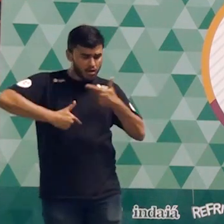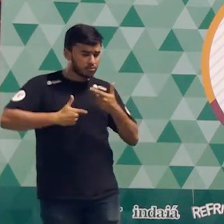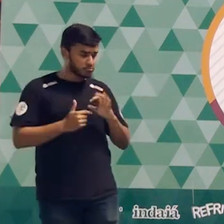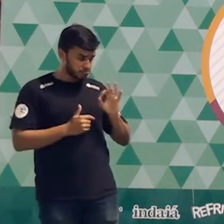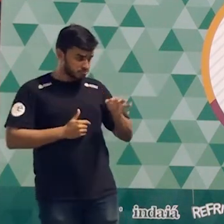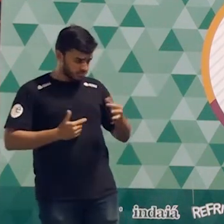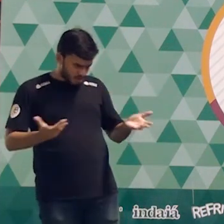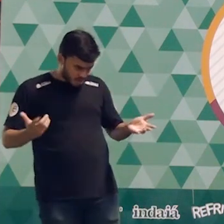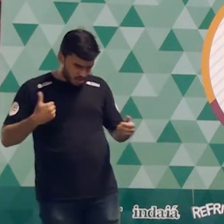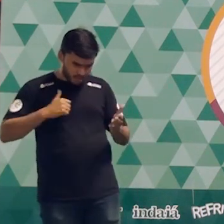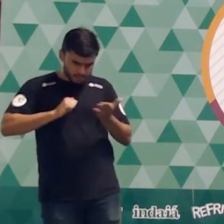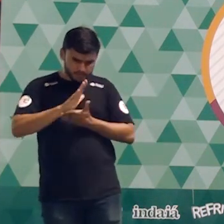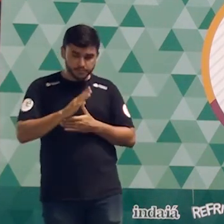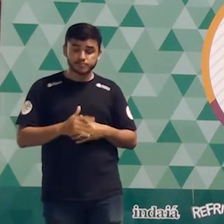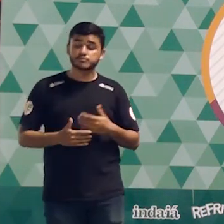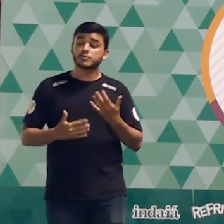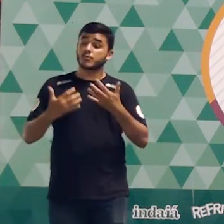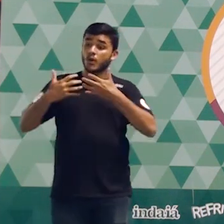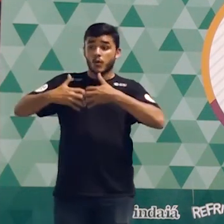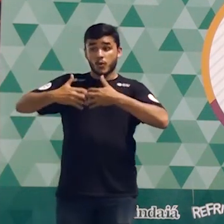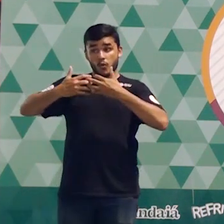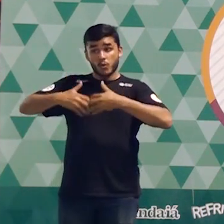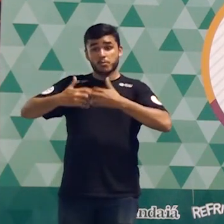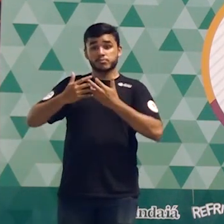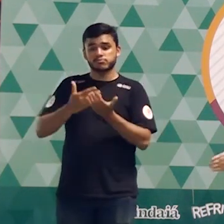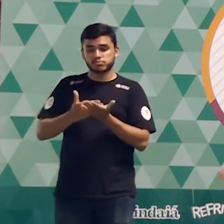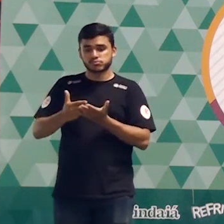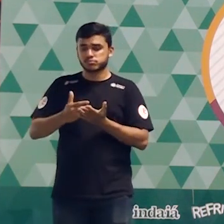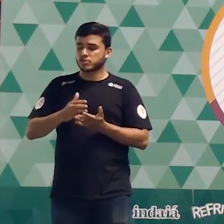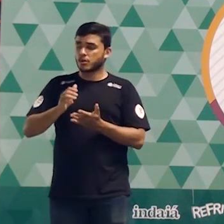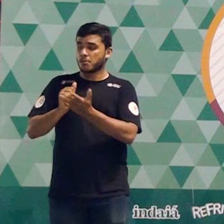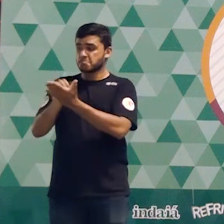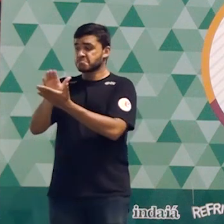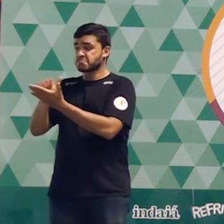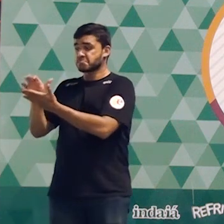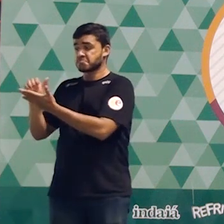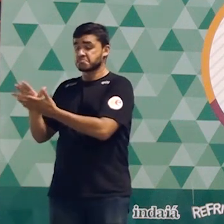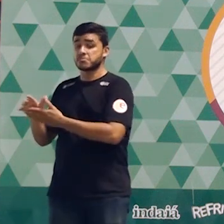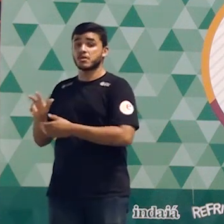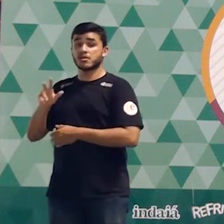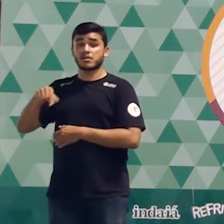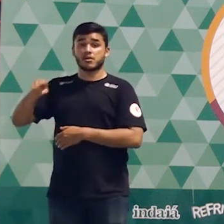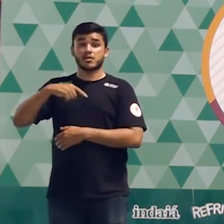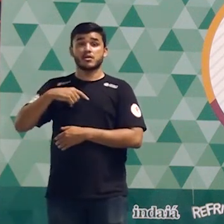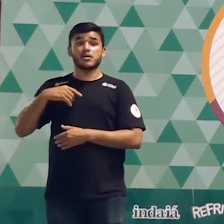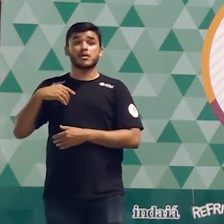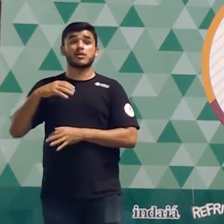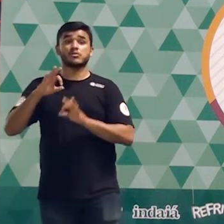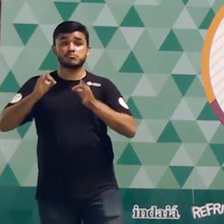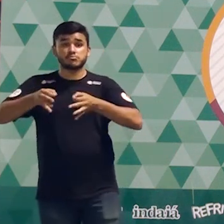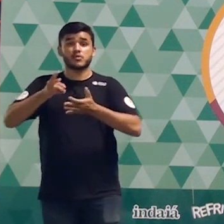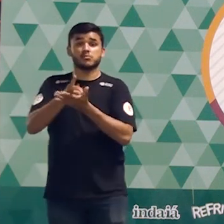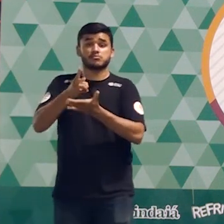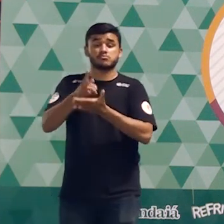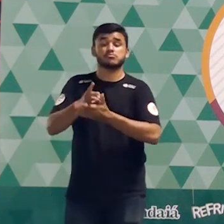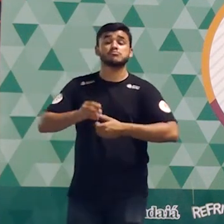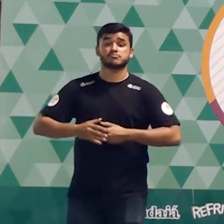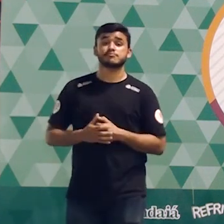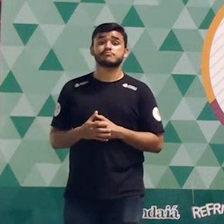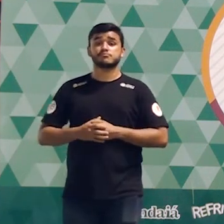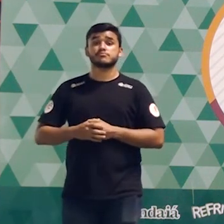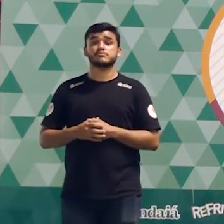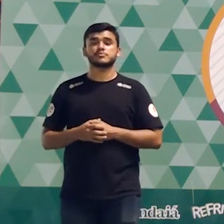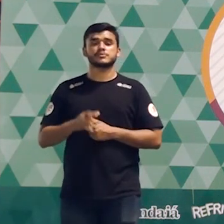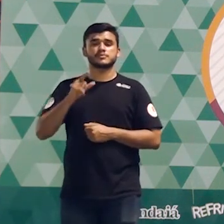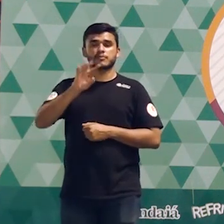soldava. Um belo dia os robôs chegaram. Botaram os caras para fora. Os robôs estão lá fazendo o serviço deles. Aí o cara que saiu